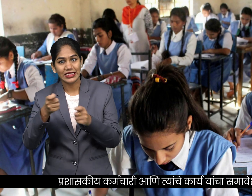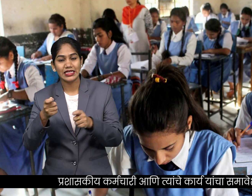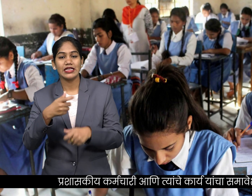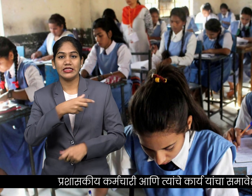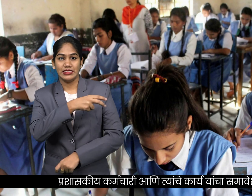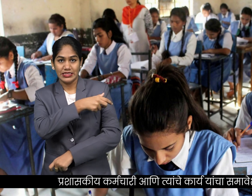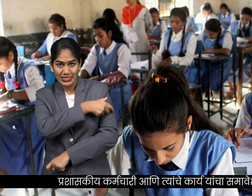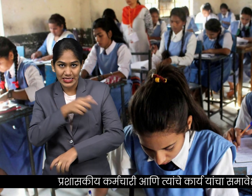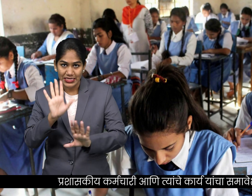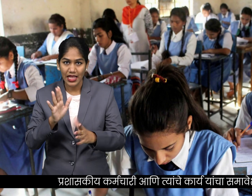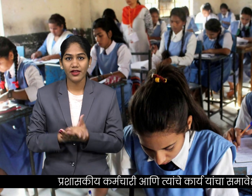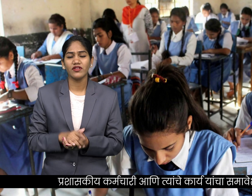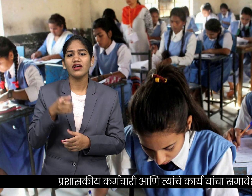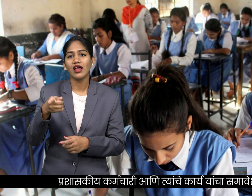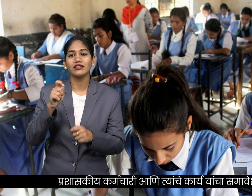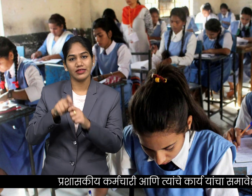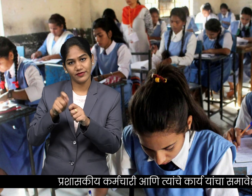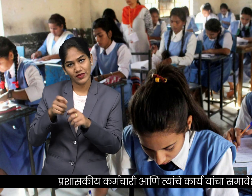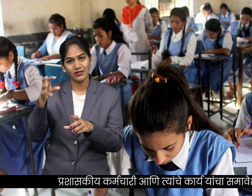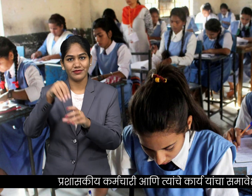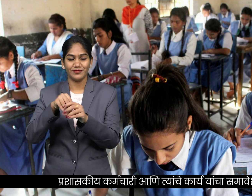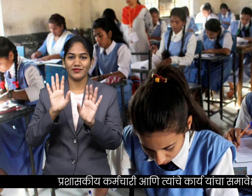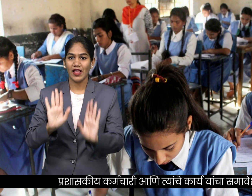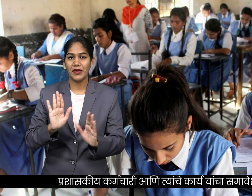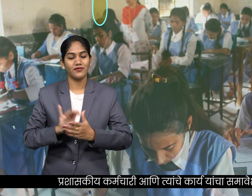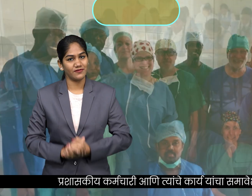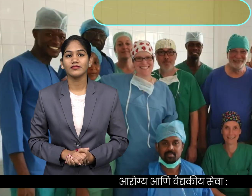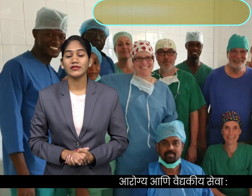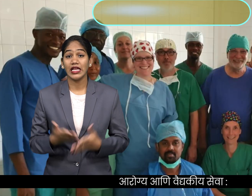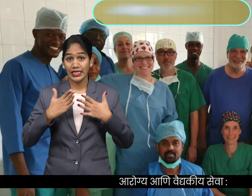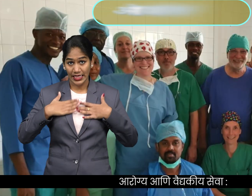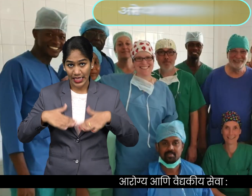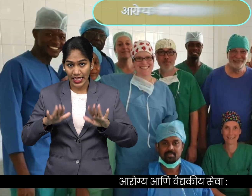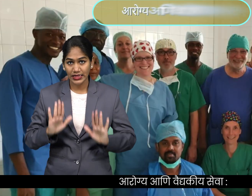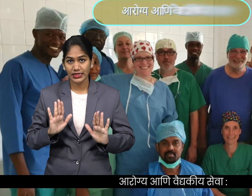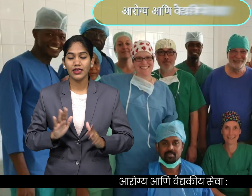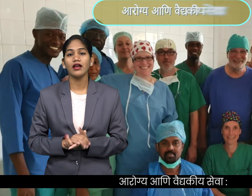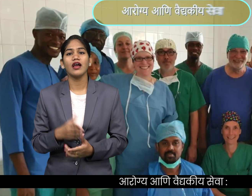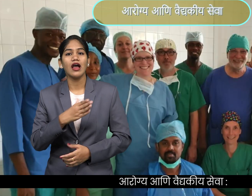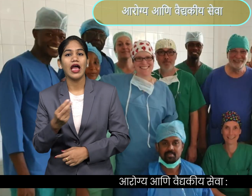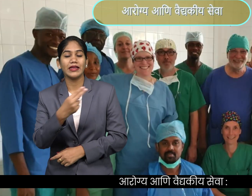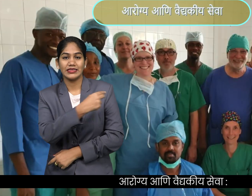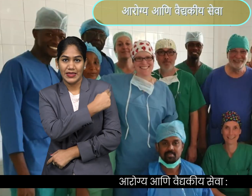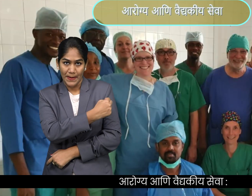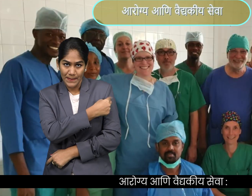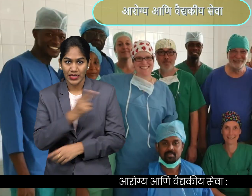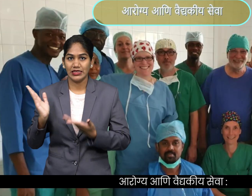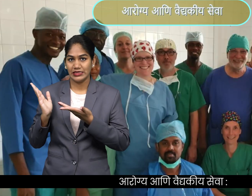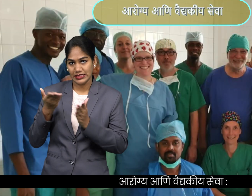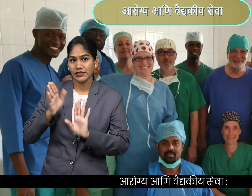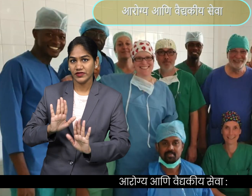प्रशासकीय कर्मचारी आणि त्यांचे कार्य यांचा समावेश असतो. आरोग्य आणि वैद्यकीय सेवा,